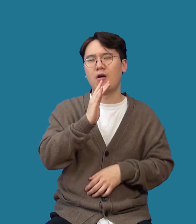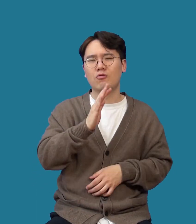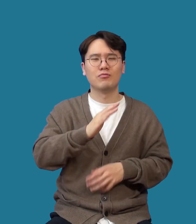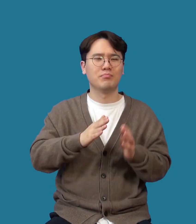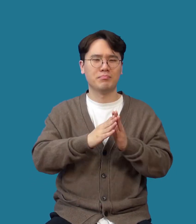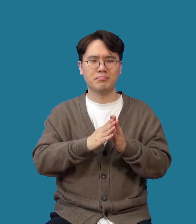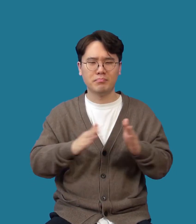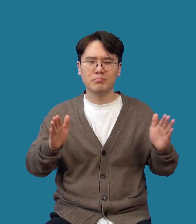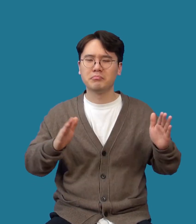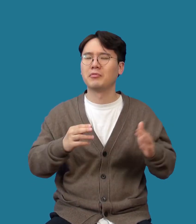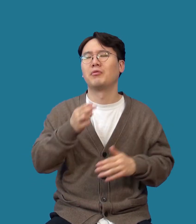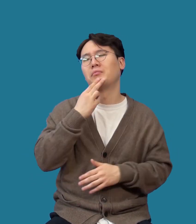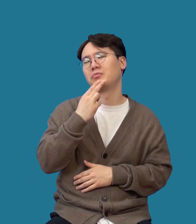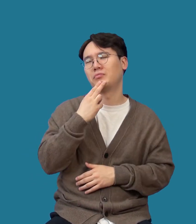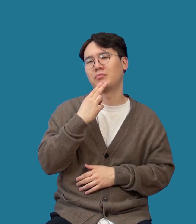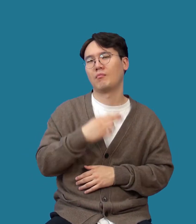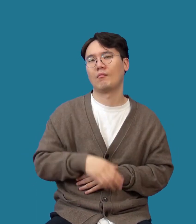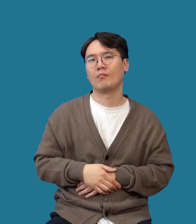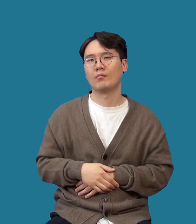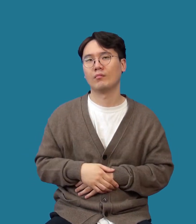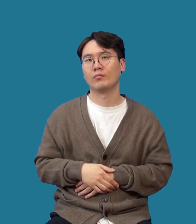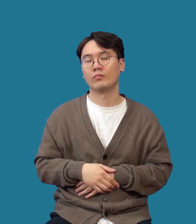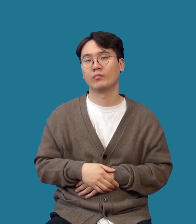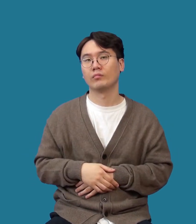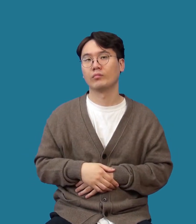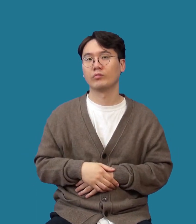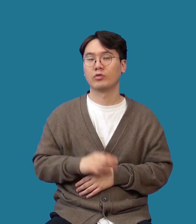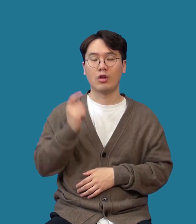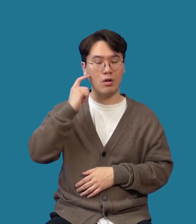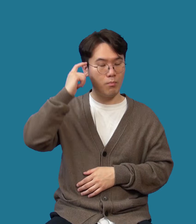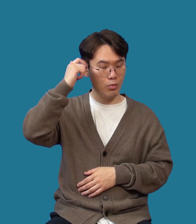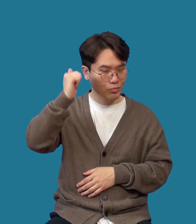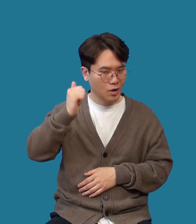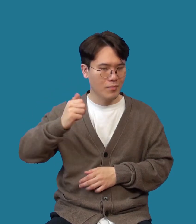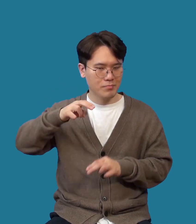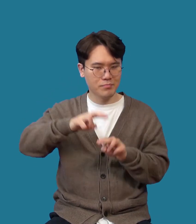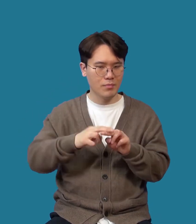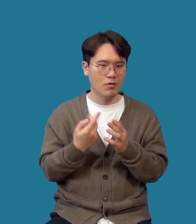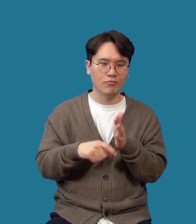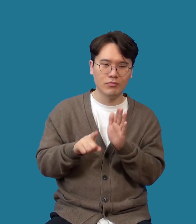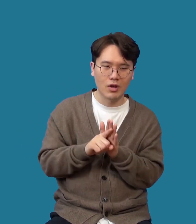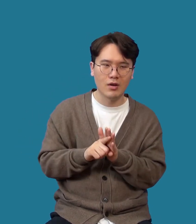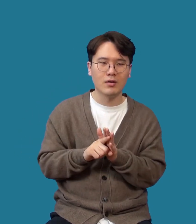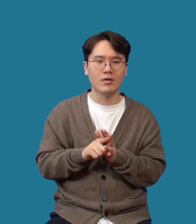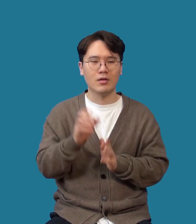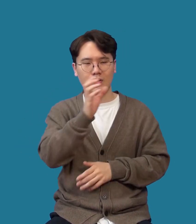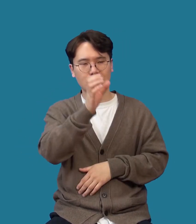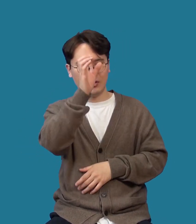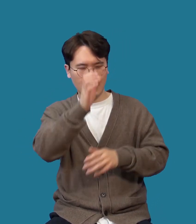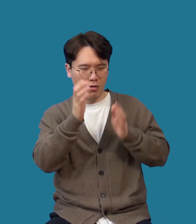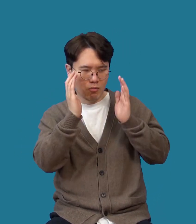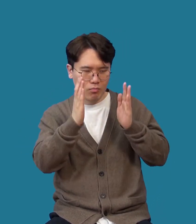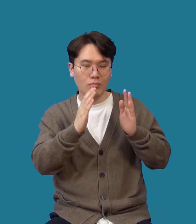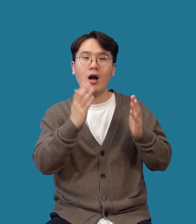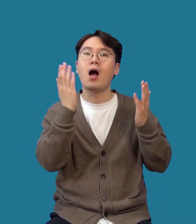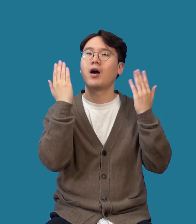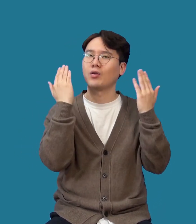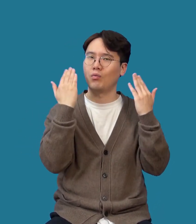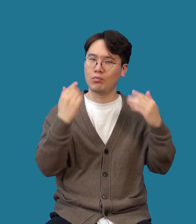이제 목사 되겠다고 신학교에 들어갔습니다. 신학 공부를 하는데 방언에 대한 생각이 더